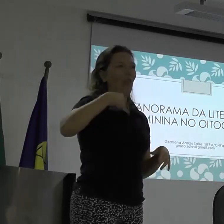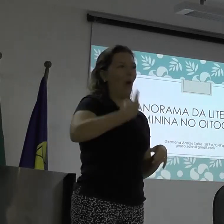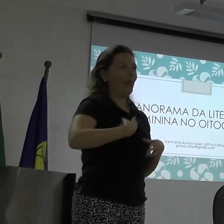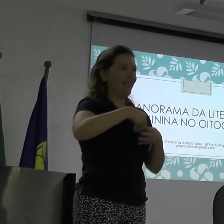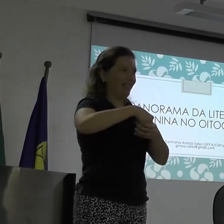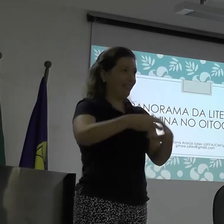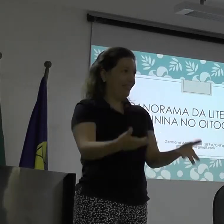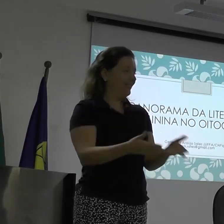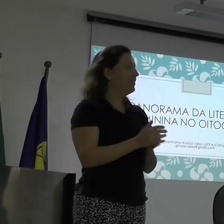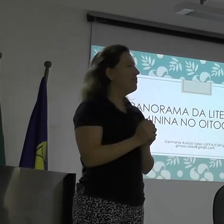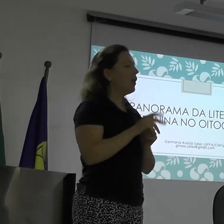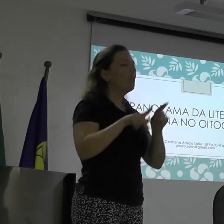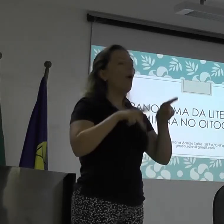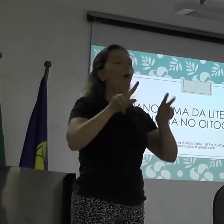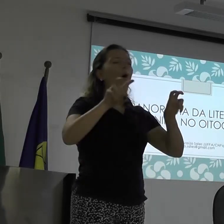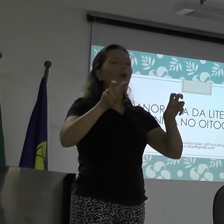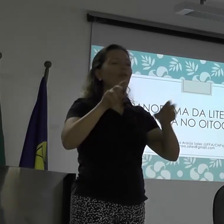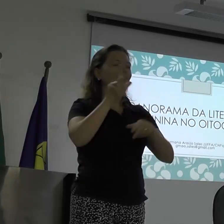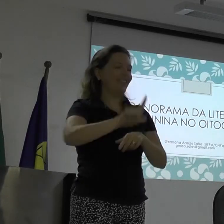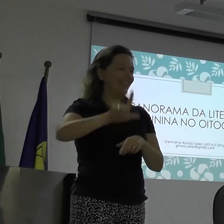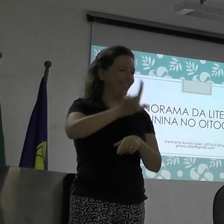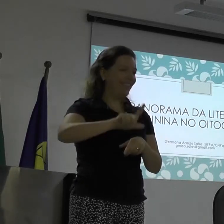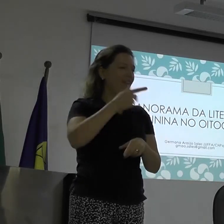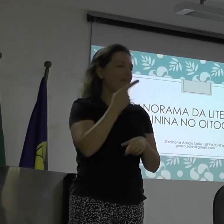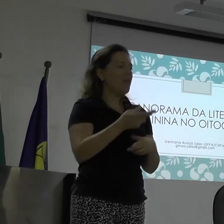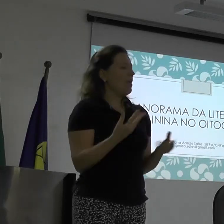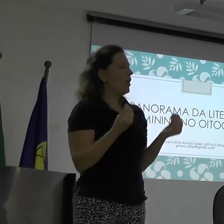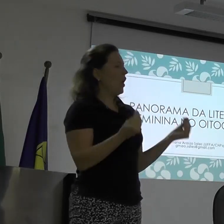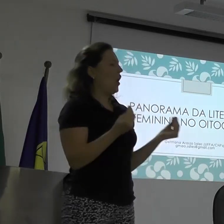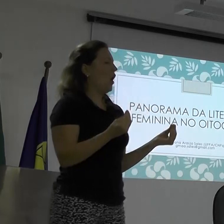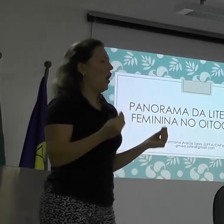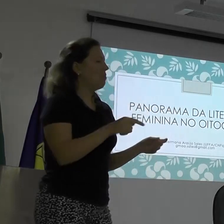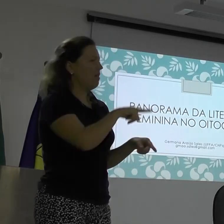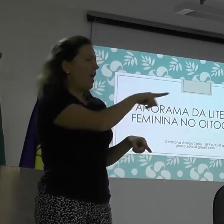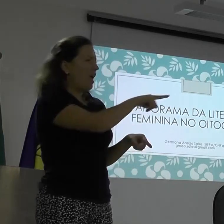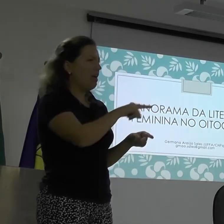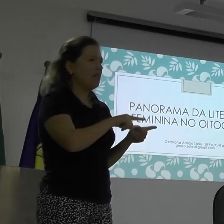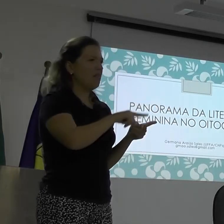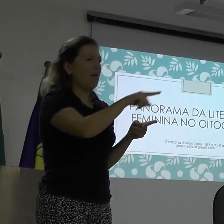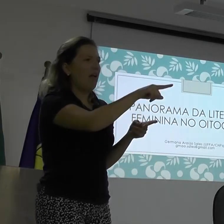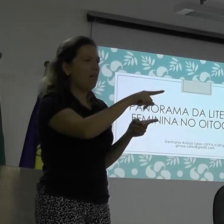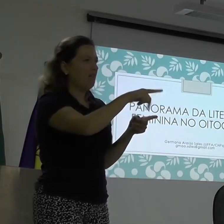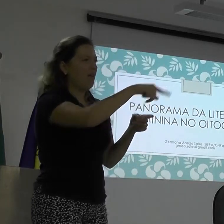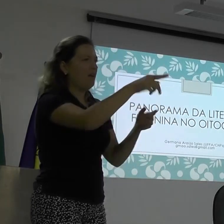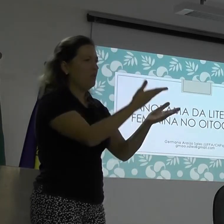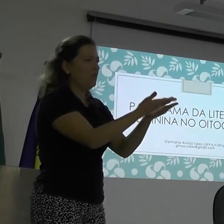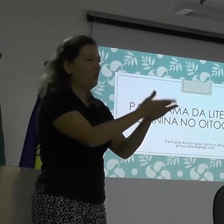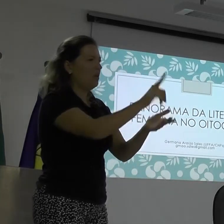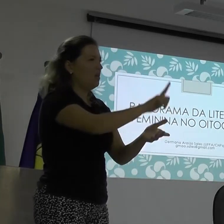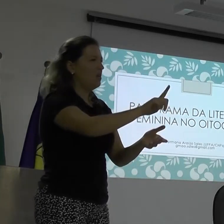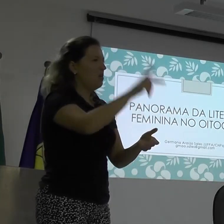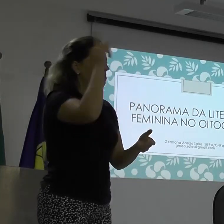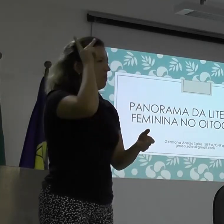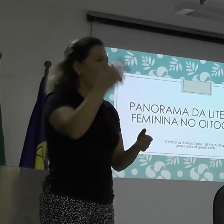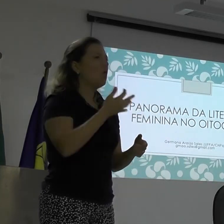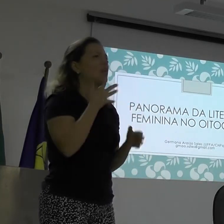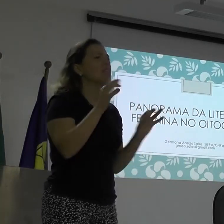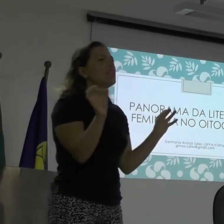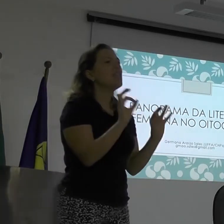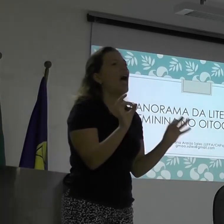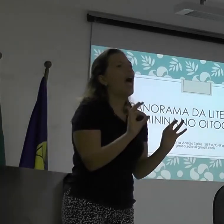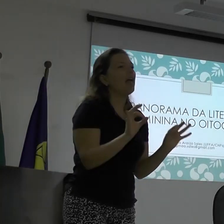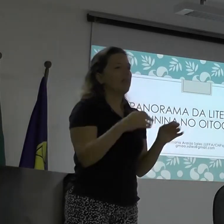povo da literatura diz assim, mas como que a fulana ou fulano vai estudar literatura indígena sem conhecer a